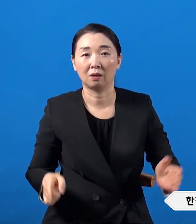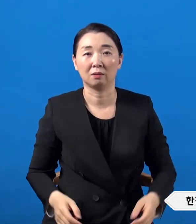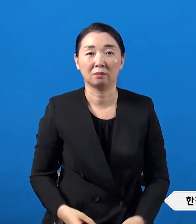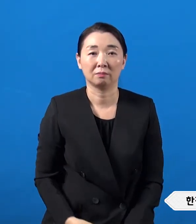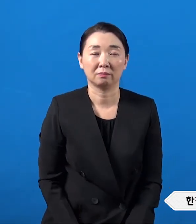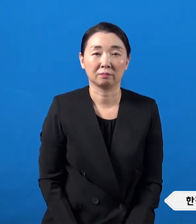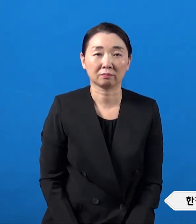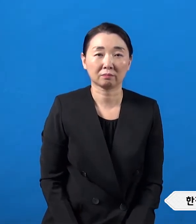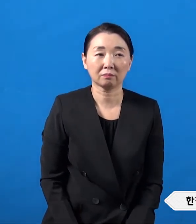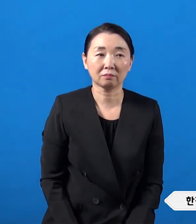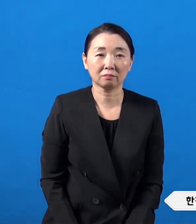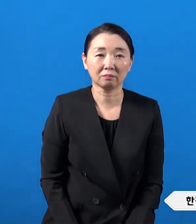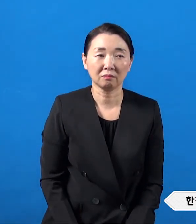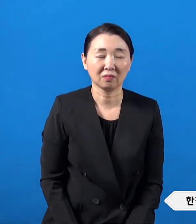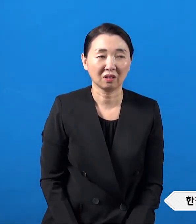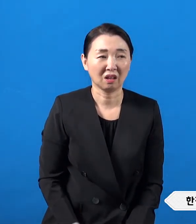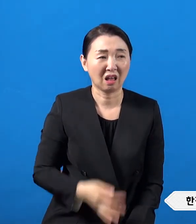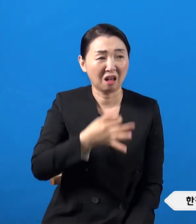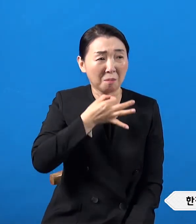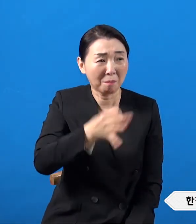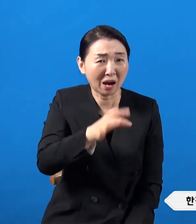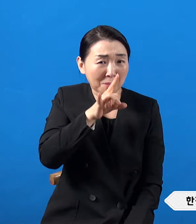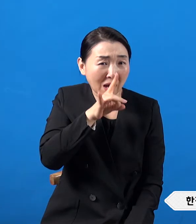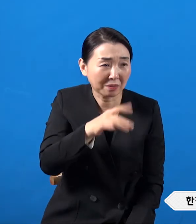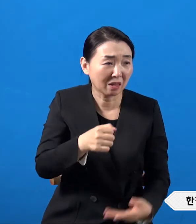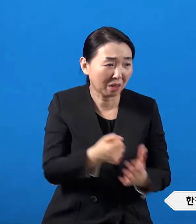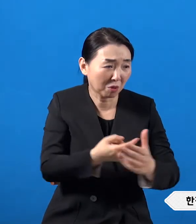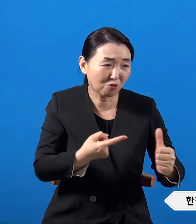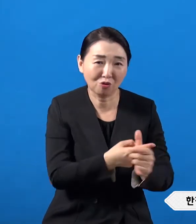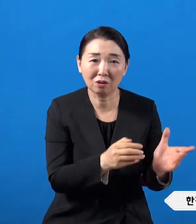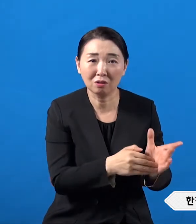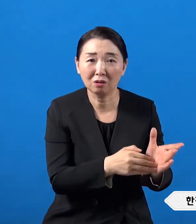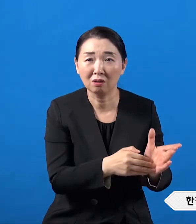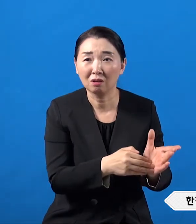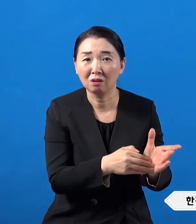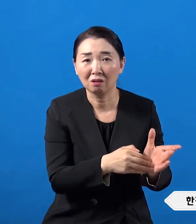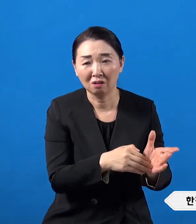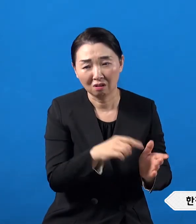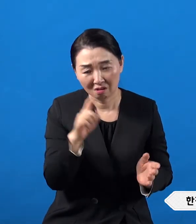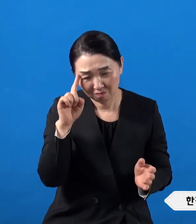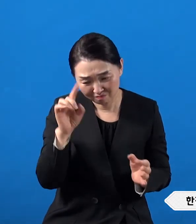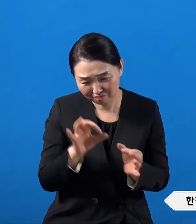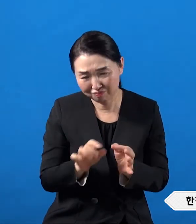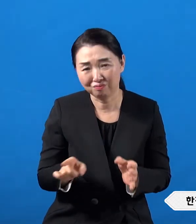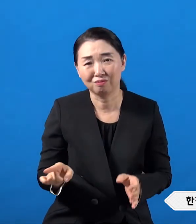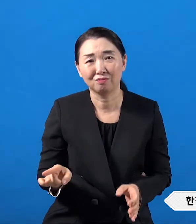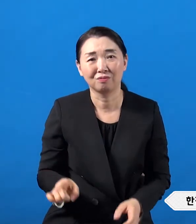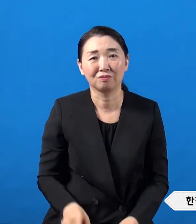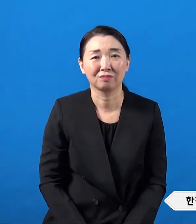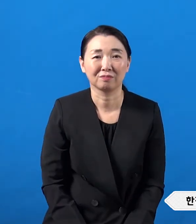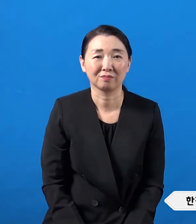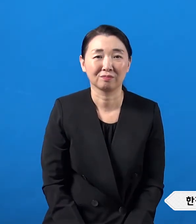않습니까? 발음 못한다고 죽이기까지 할 필요는 없지 않습니까?